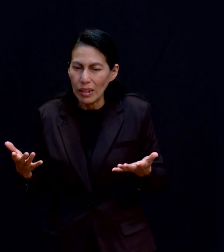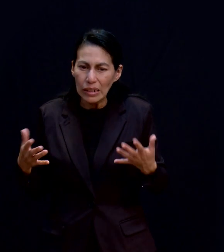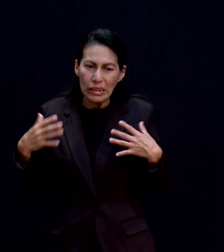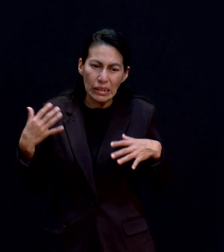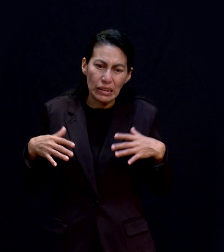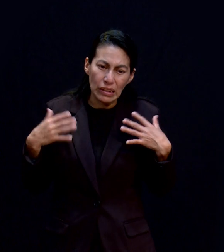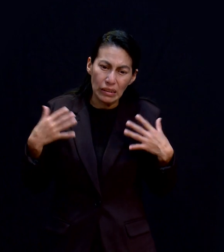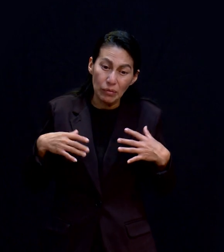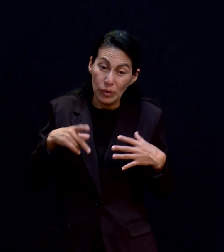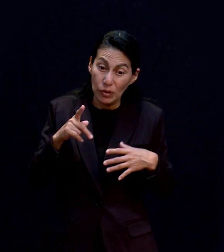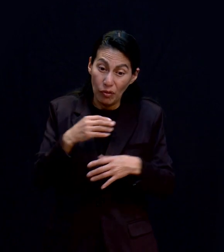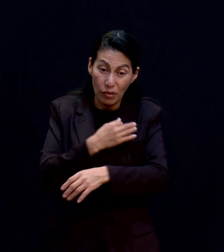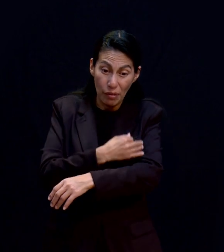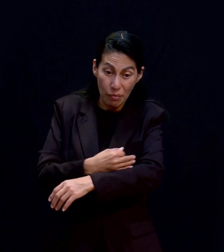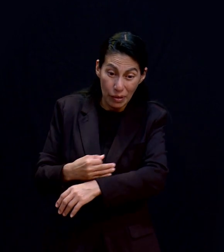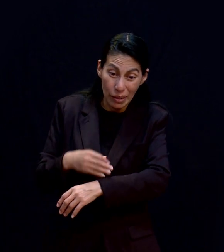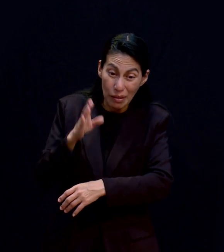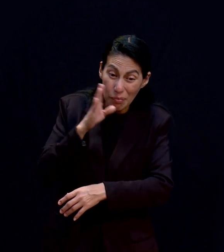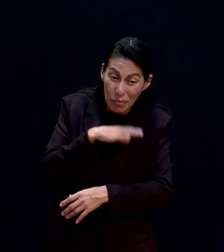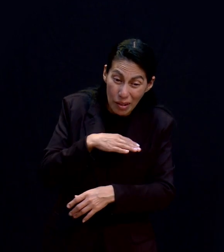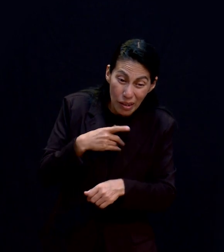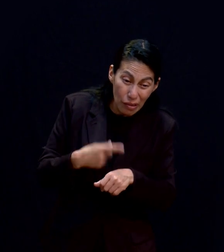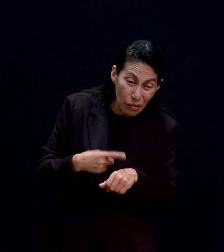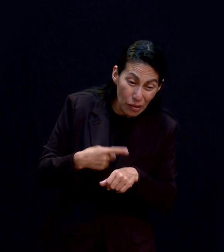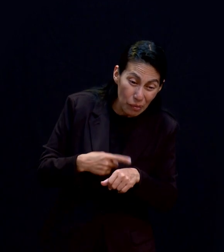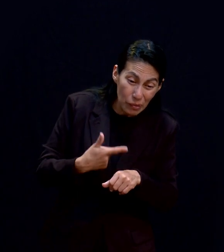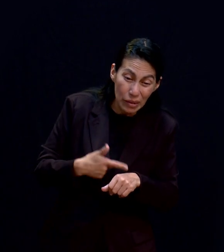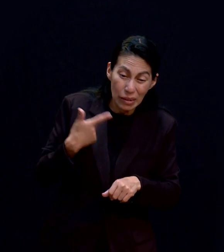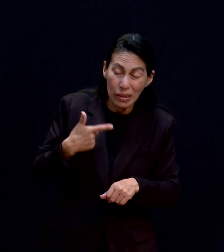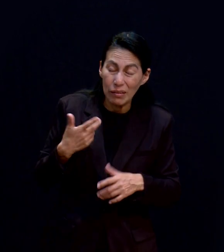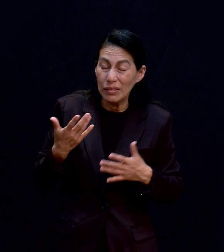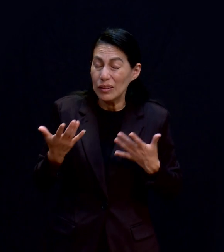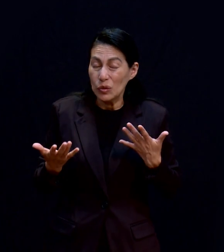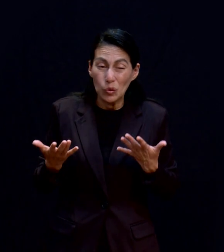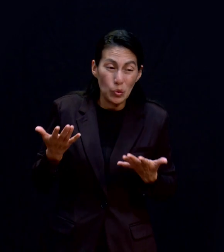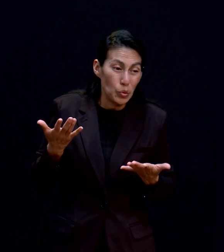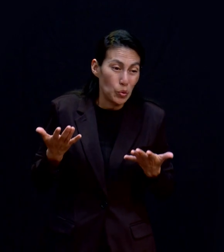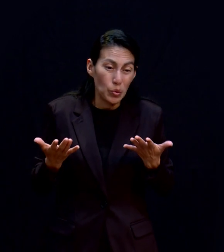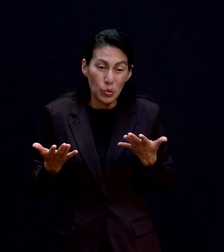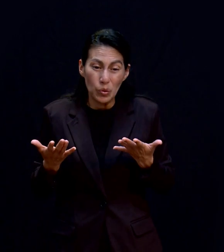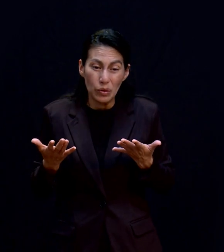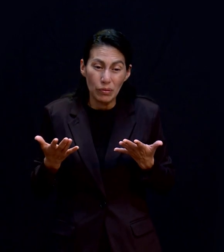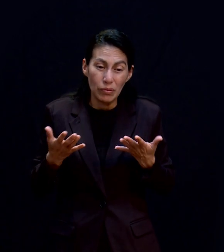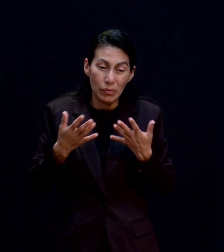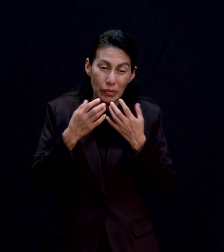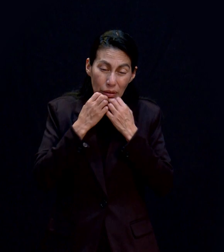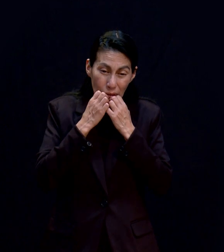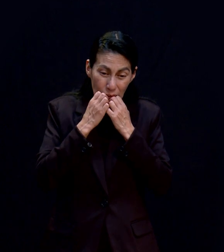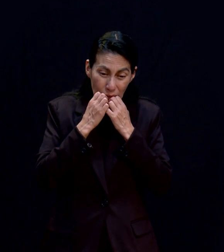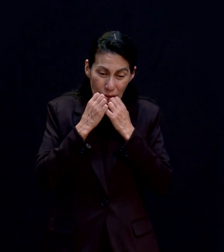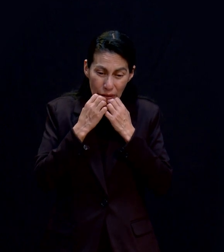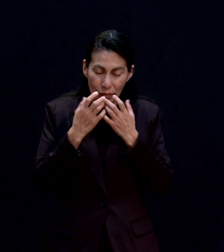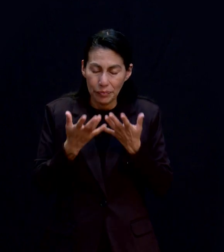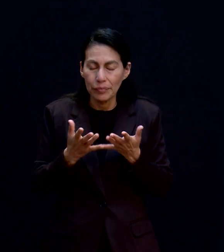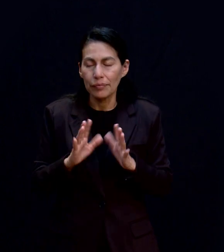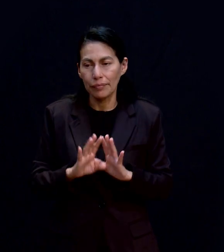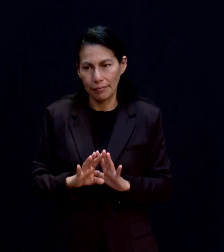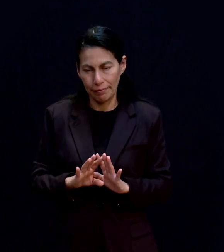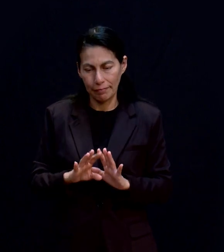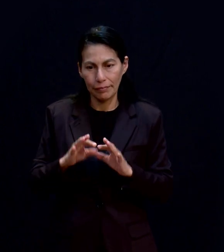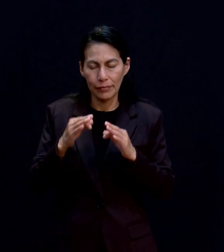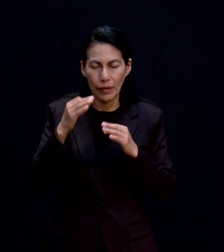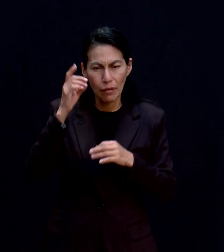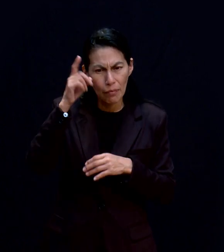apoyar ahora mi familia económicamente porque lo estábamos pasando mal entonces nuevamente